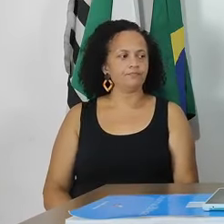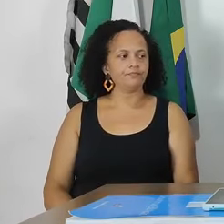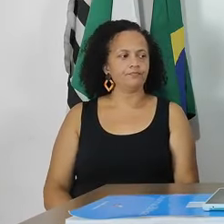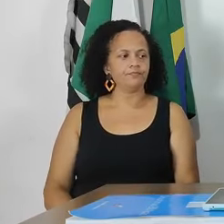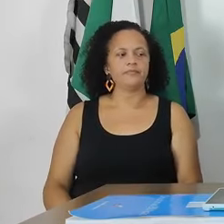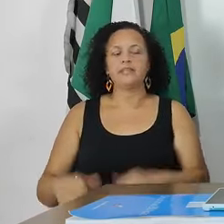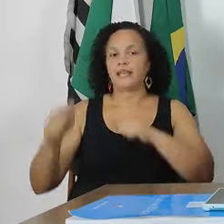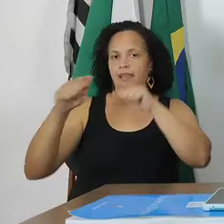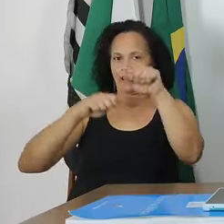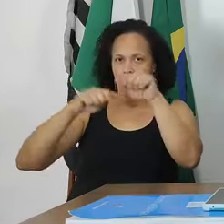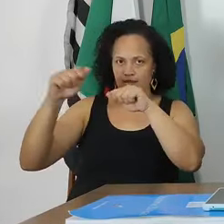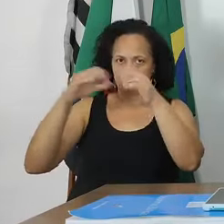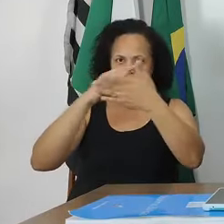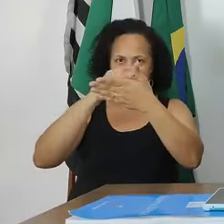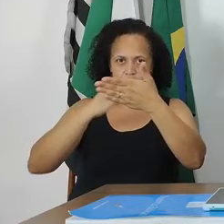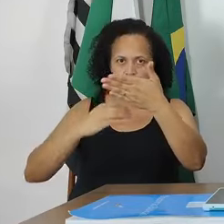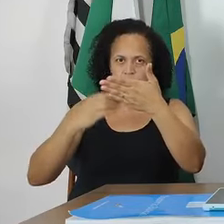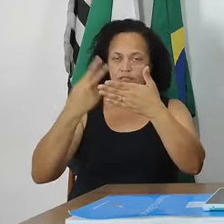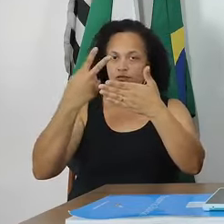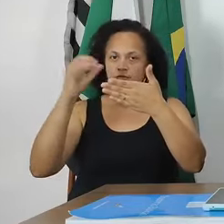Vinte e 29.